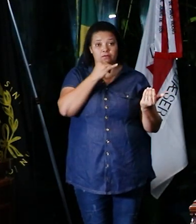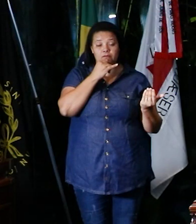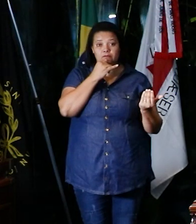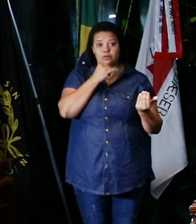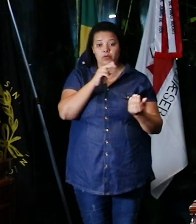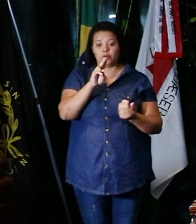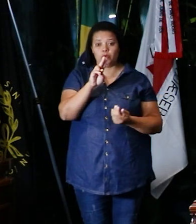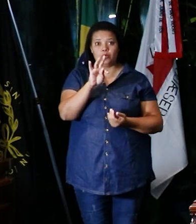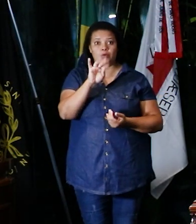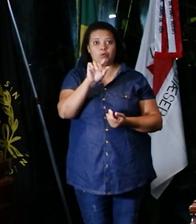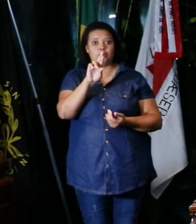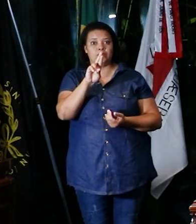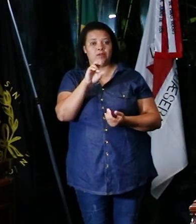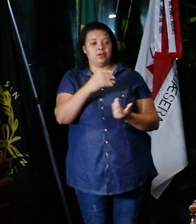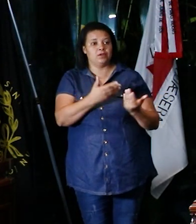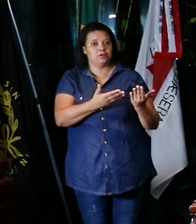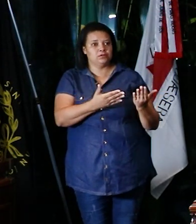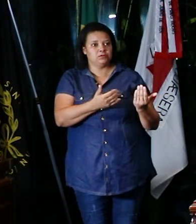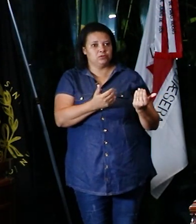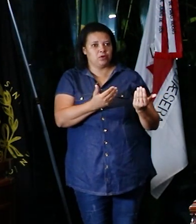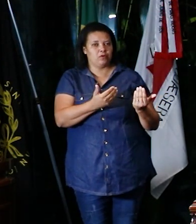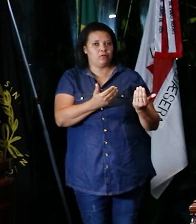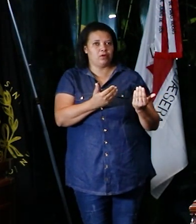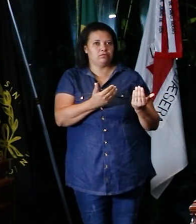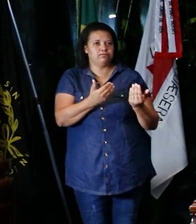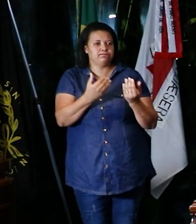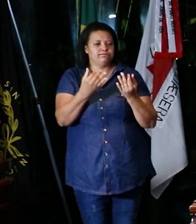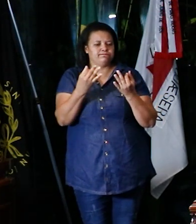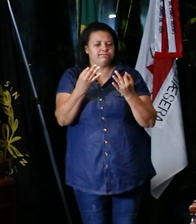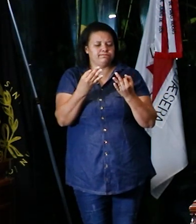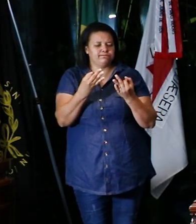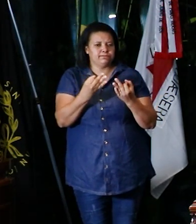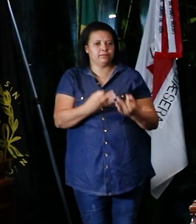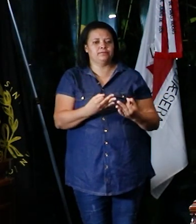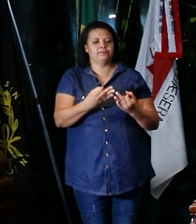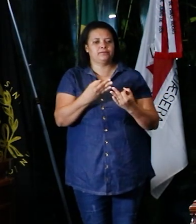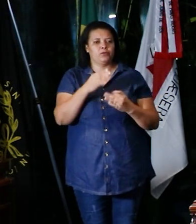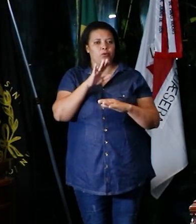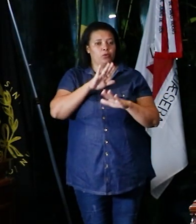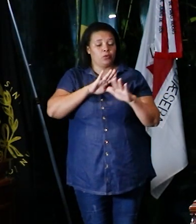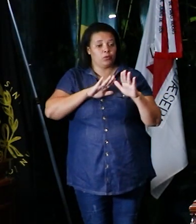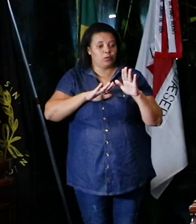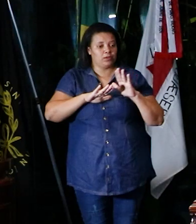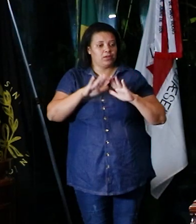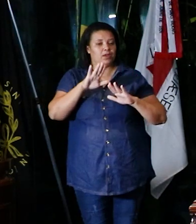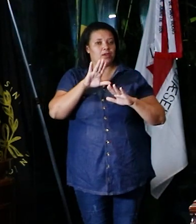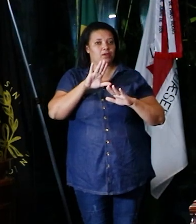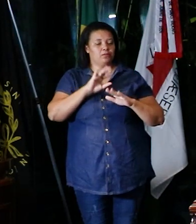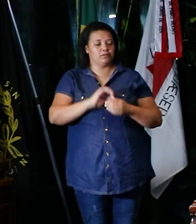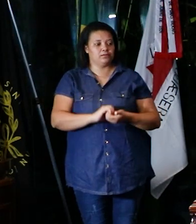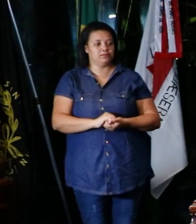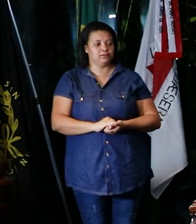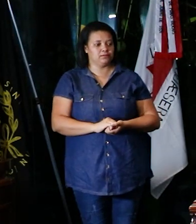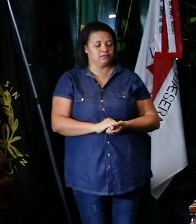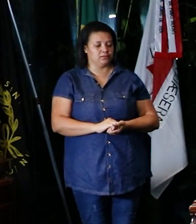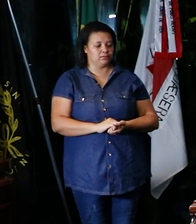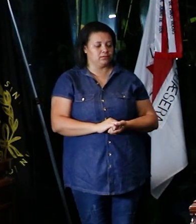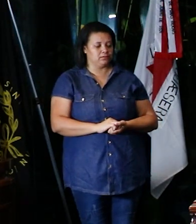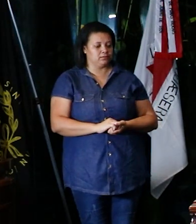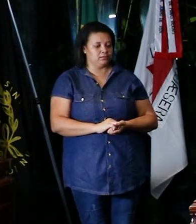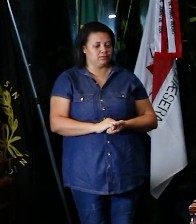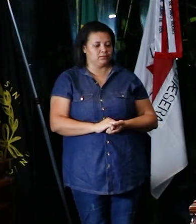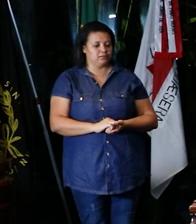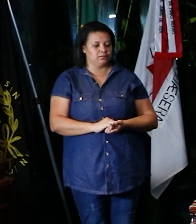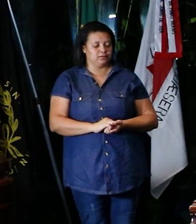Jovem. Mas são extremamente cuidadas. E o que